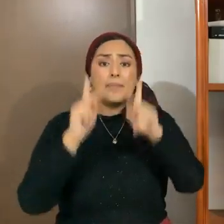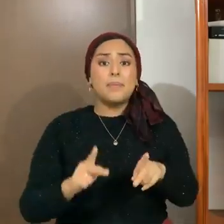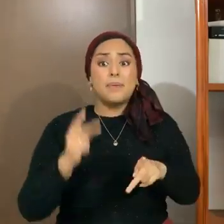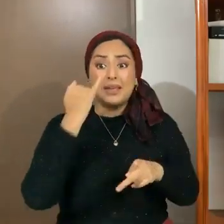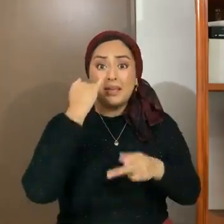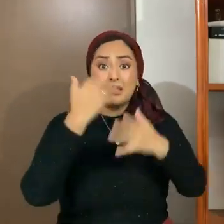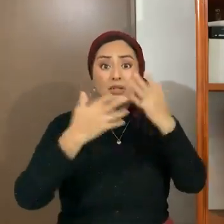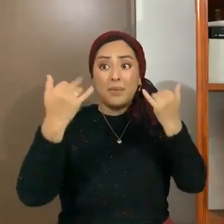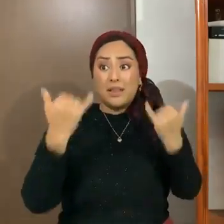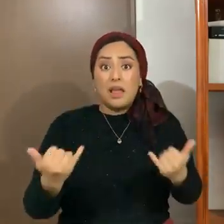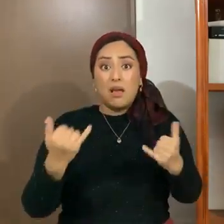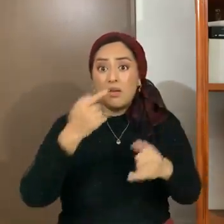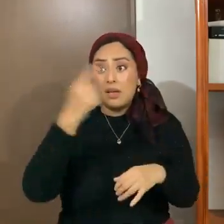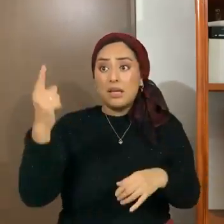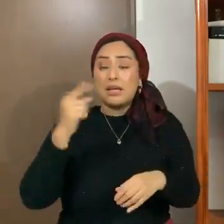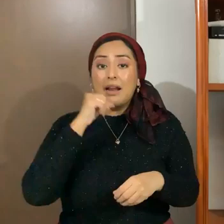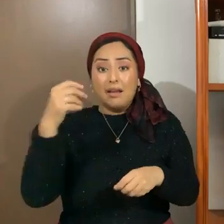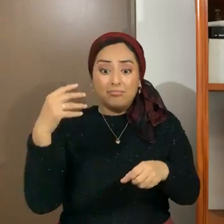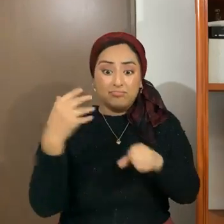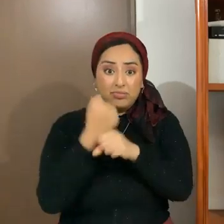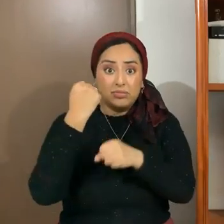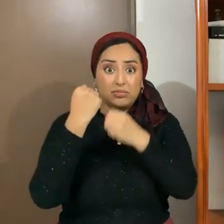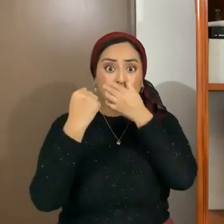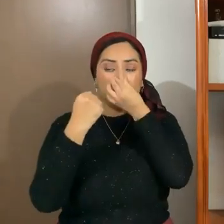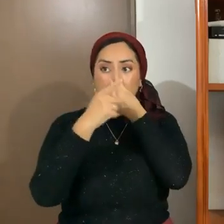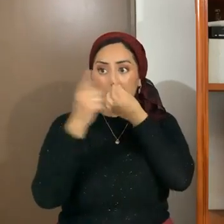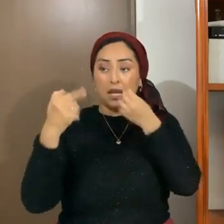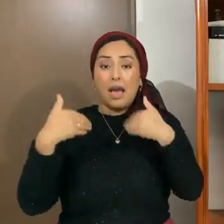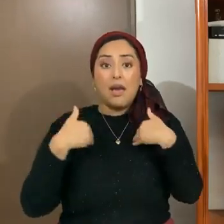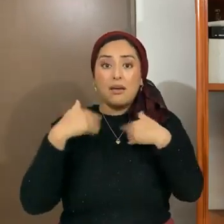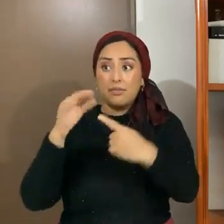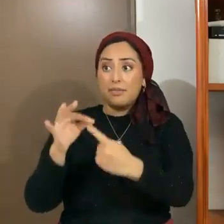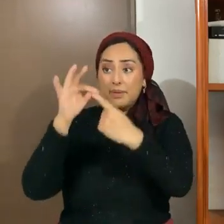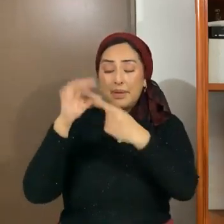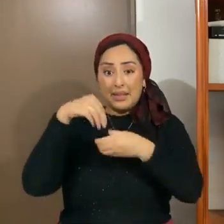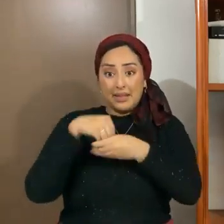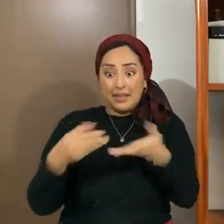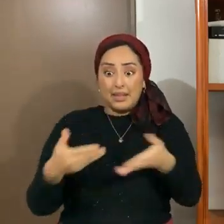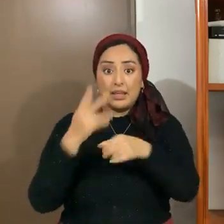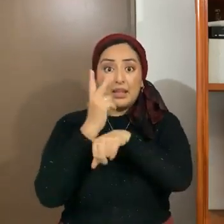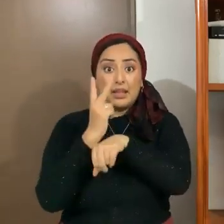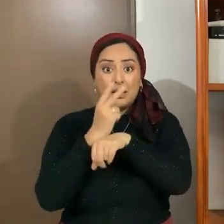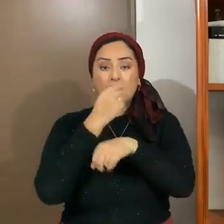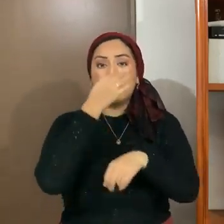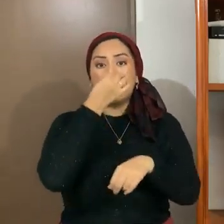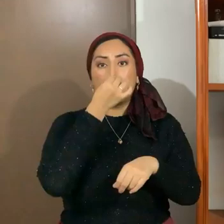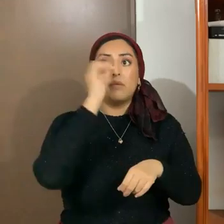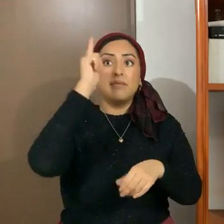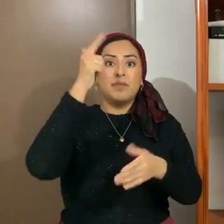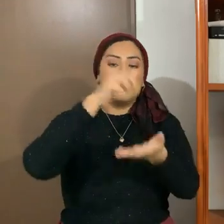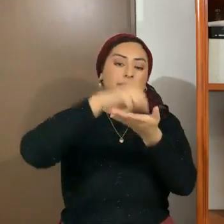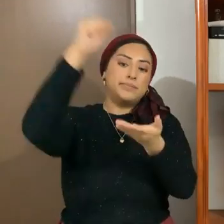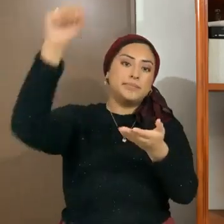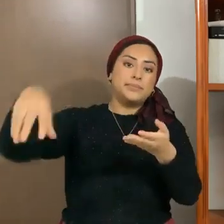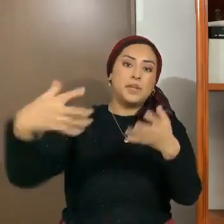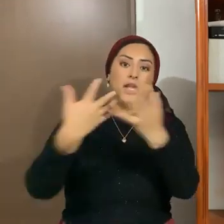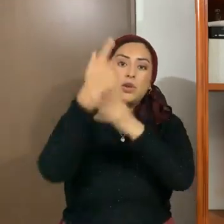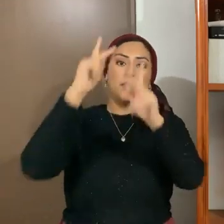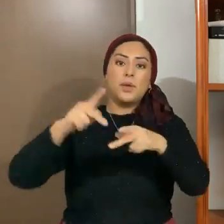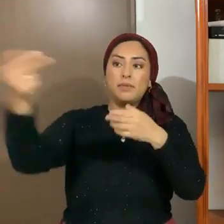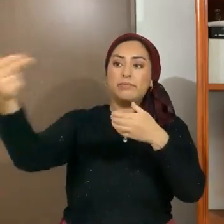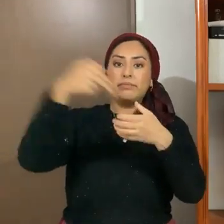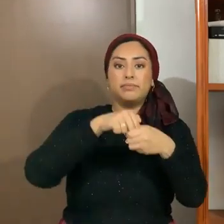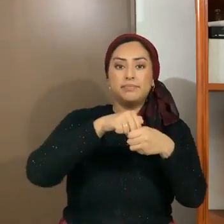en este momento no aprovecha el llamado que tiene al estar en una Keilah, va a ser desechado y otro ocupará su